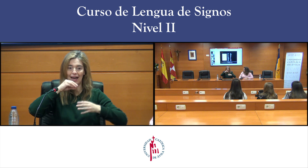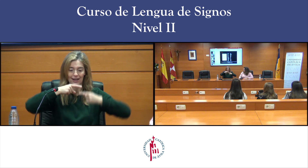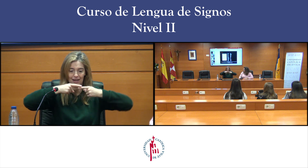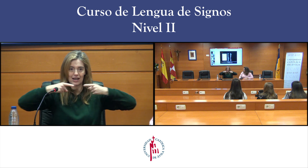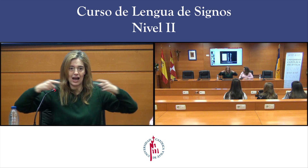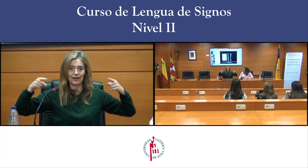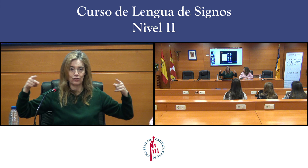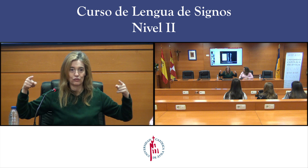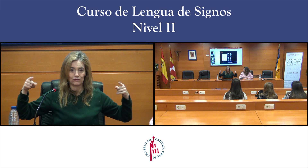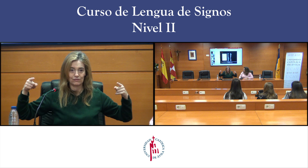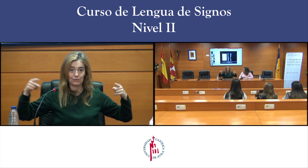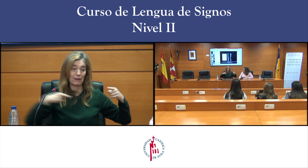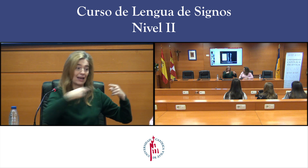largo largo